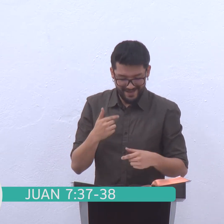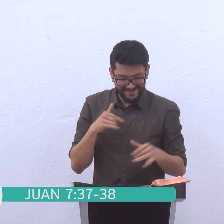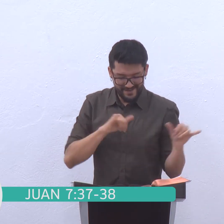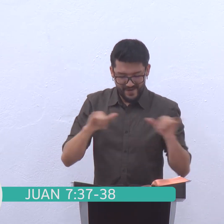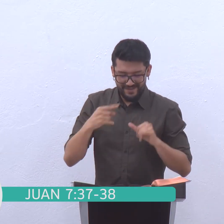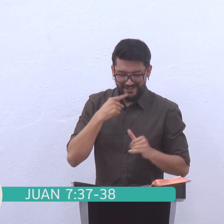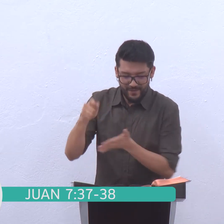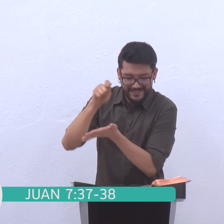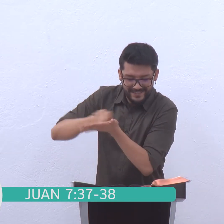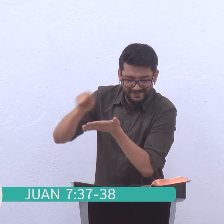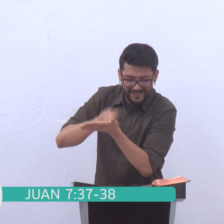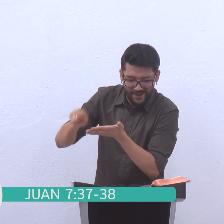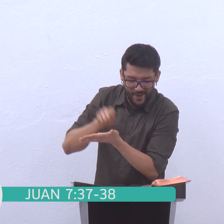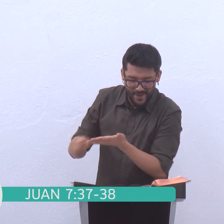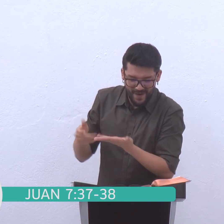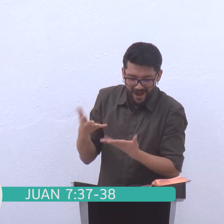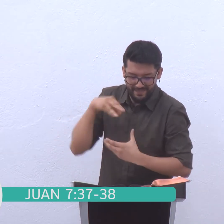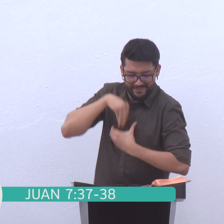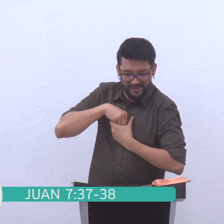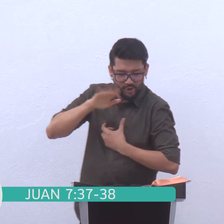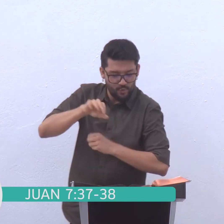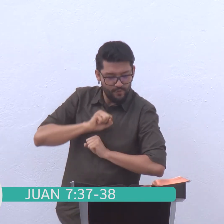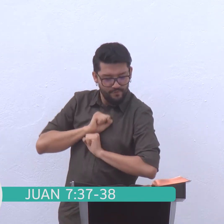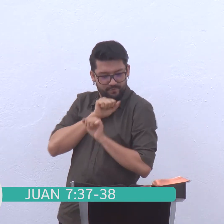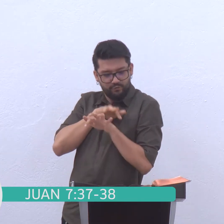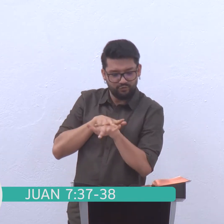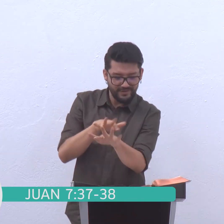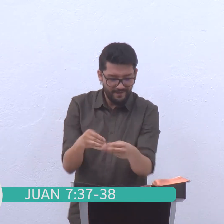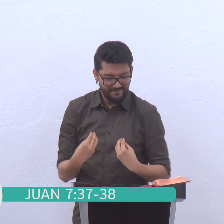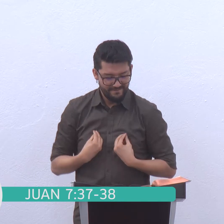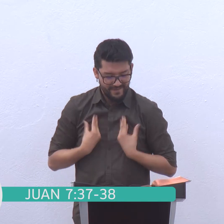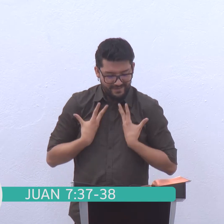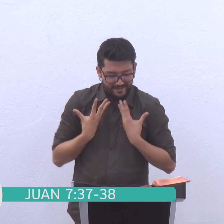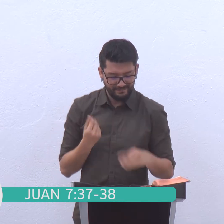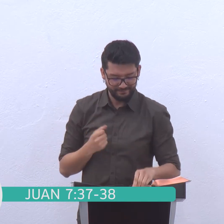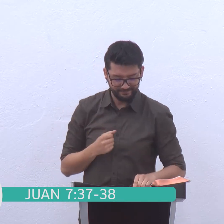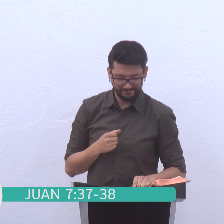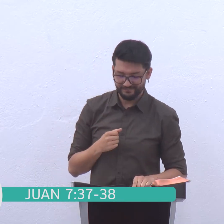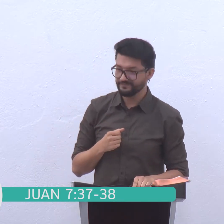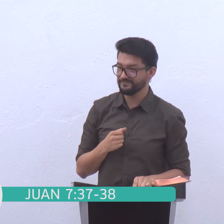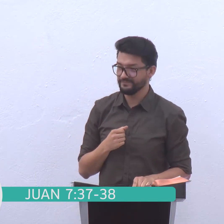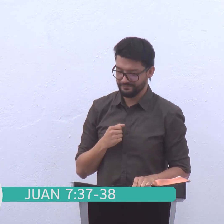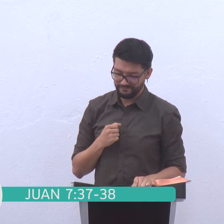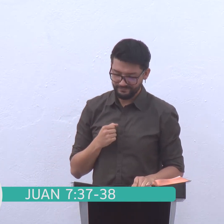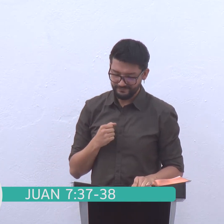Escritura, de su interior correrán ríos de agua viva.